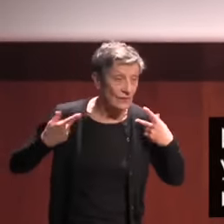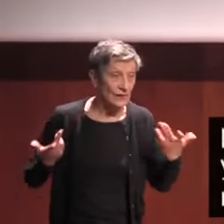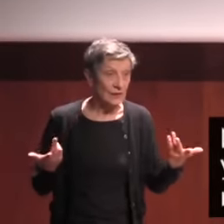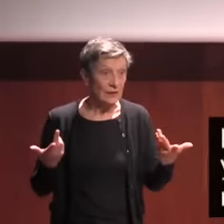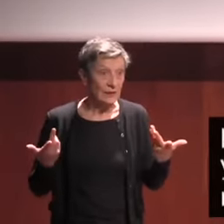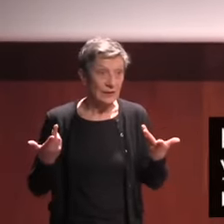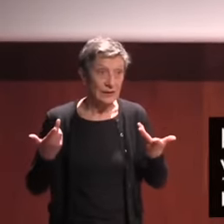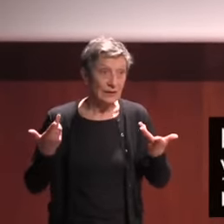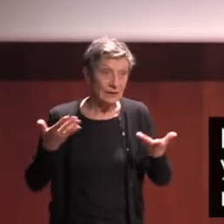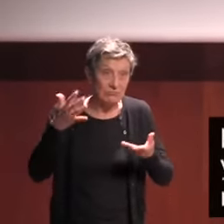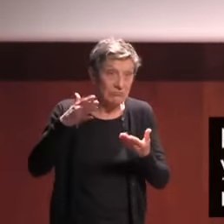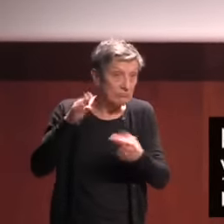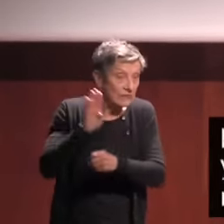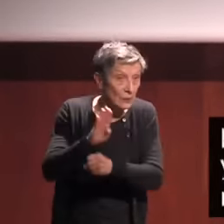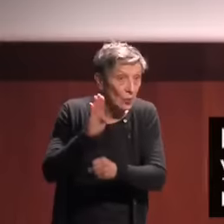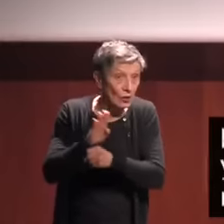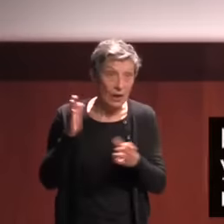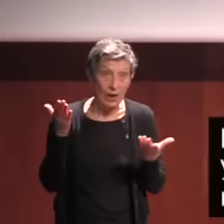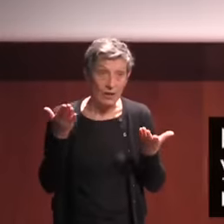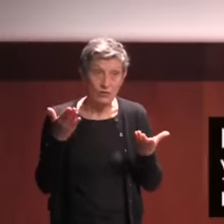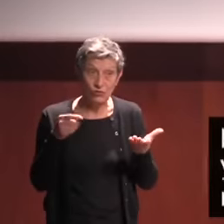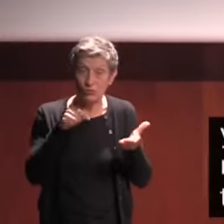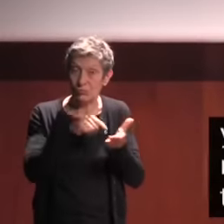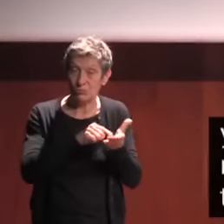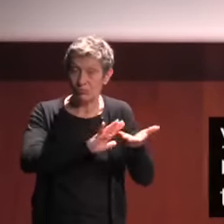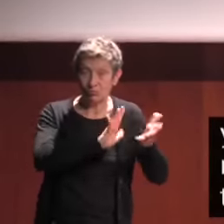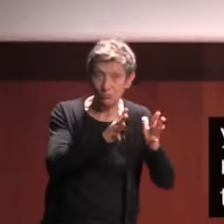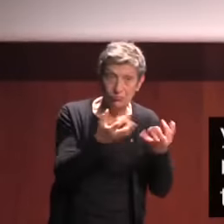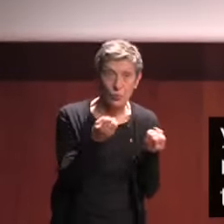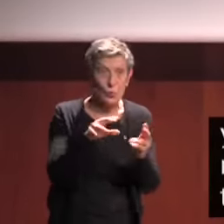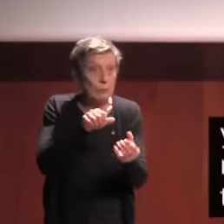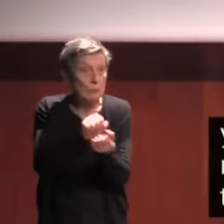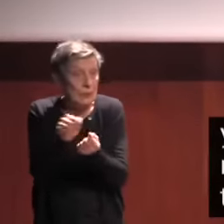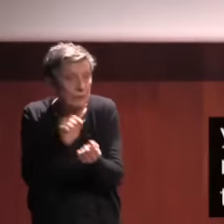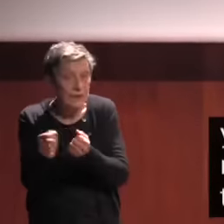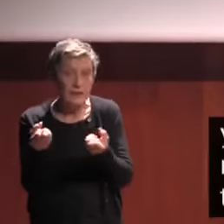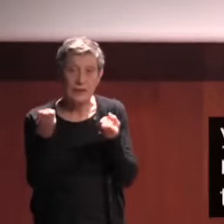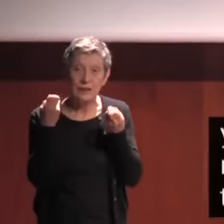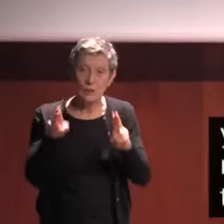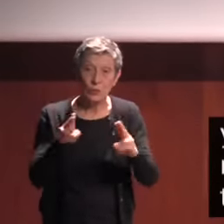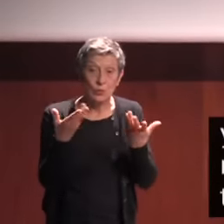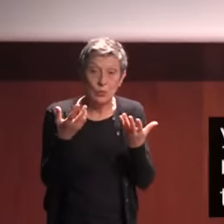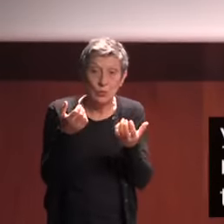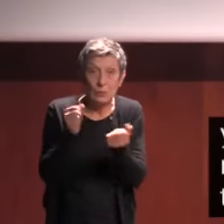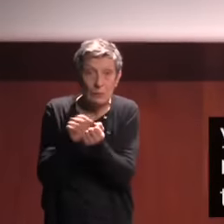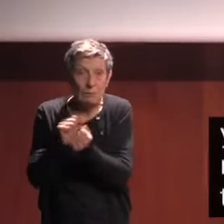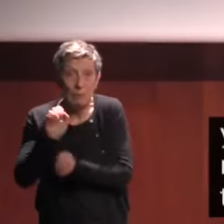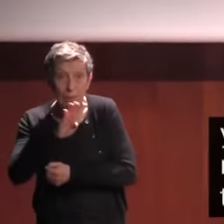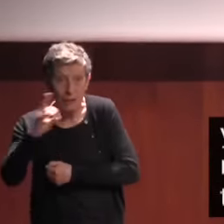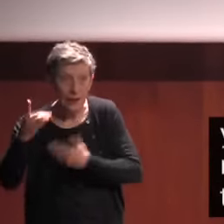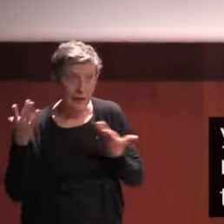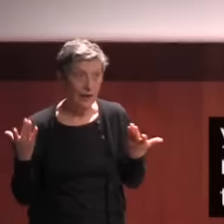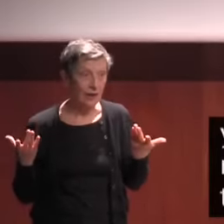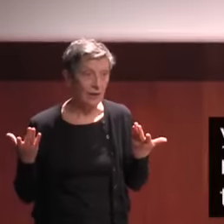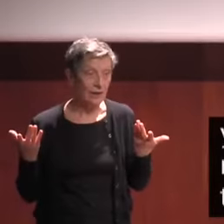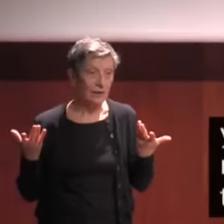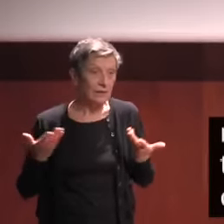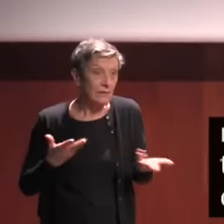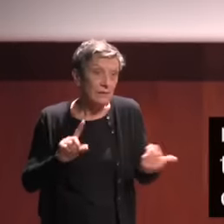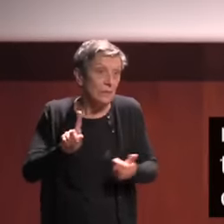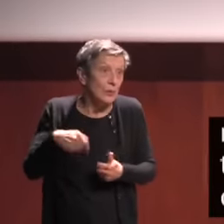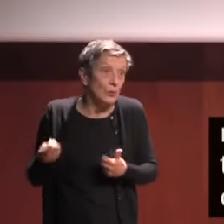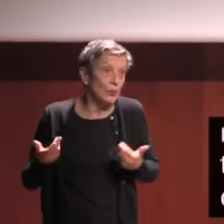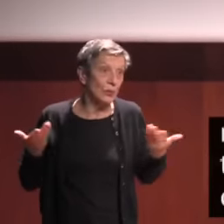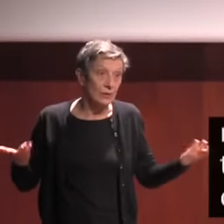des témoignages, racontés soit en format langue des signes, soit en format papier, soit en format papier mais dessiné. Et bien sûr